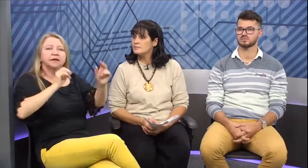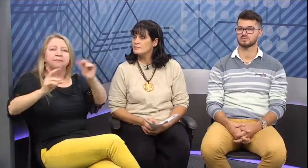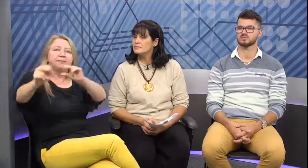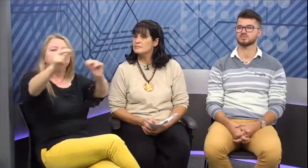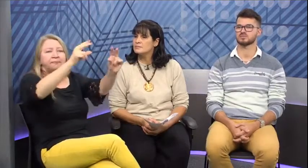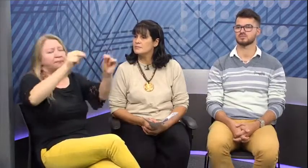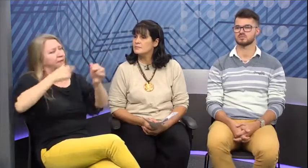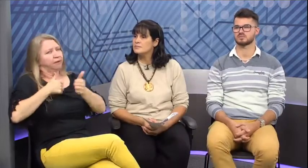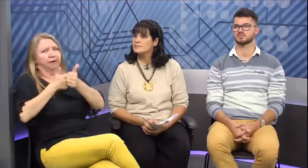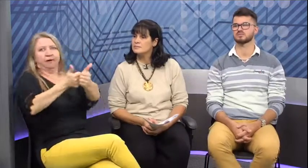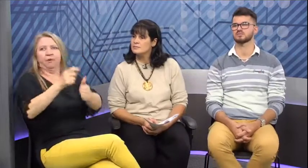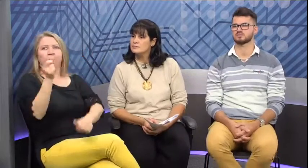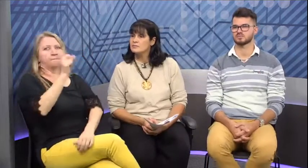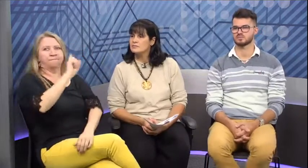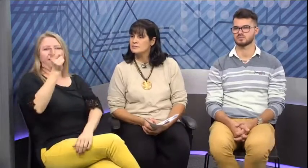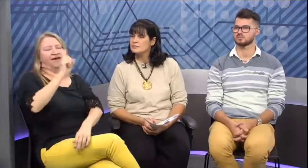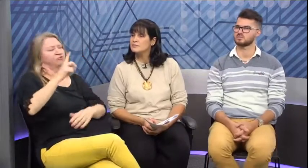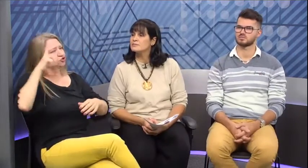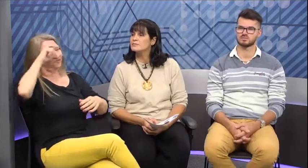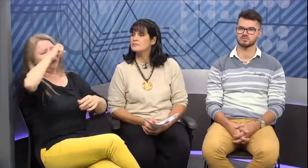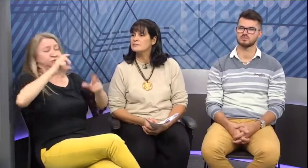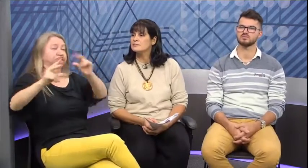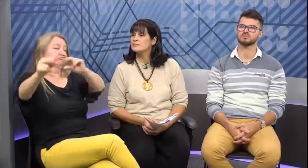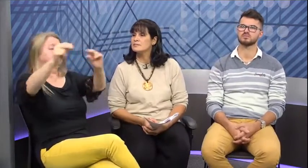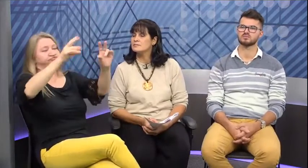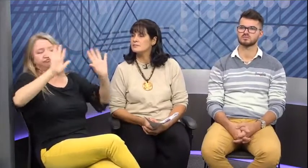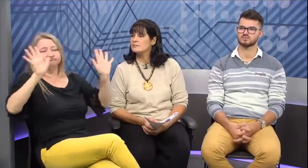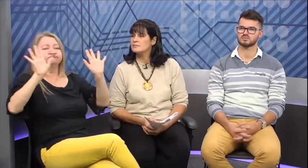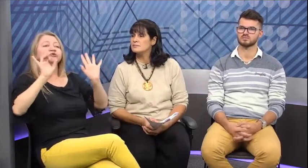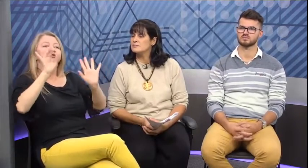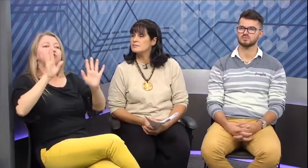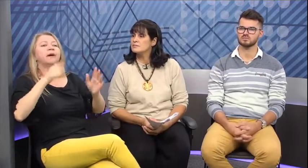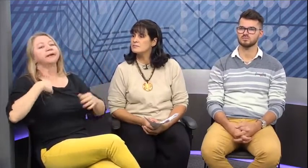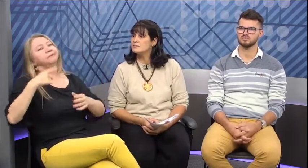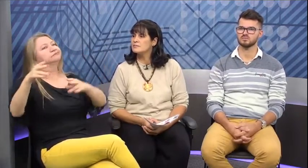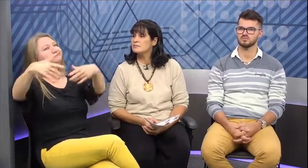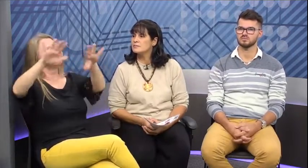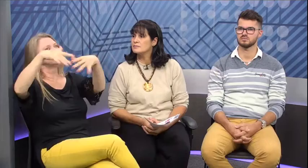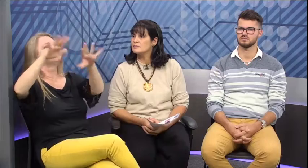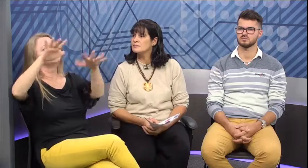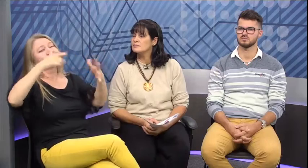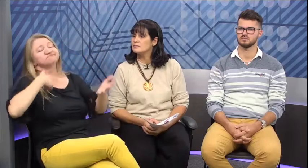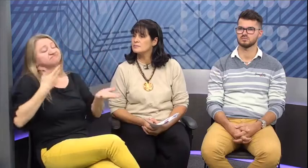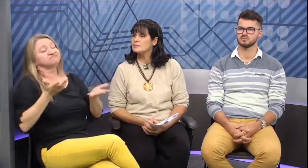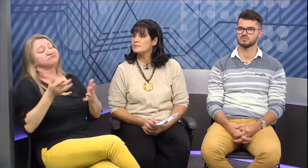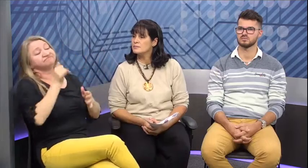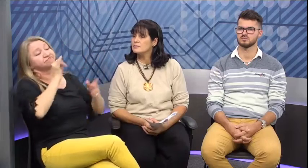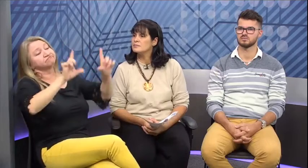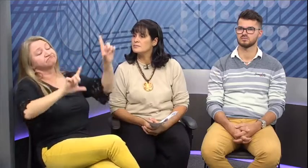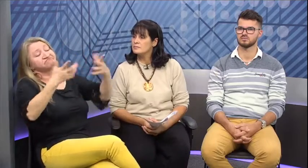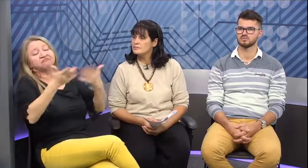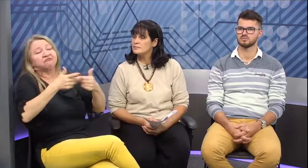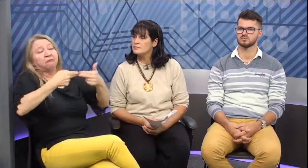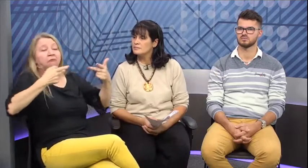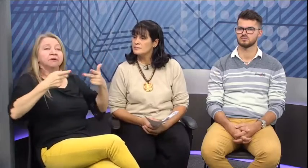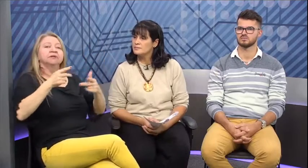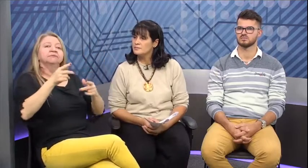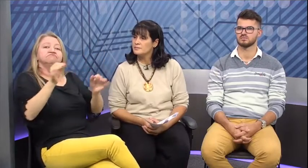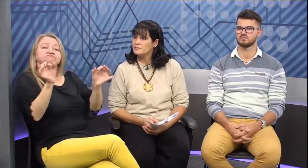eu acompanhando, fazendo leitura orofacial, mas eu não consigo acompanhar conversas rápidas, né, em grupos, sem a língua de